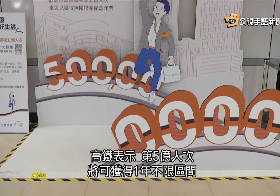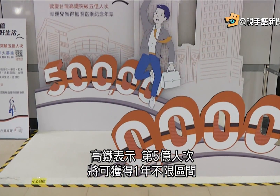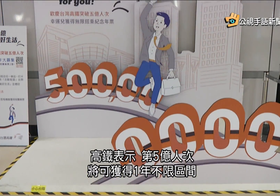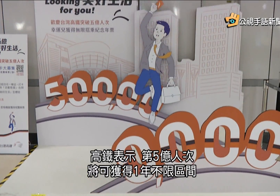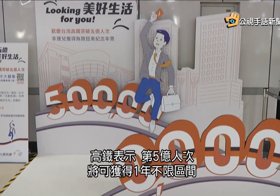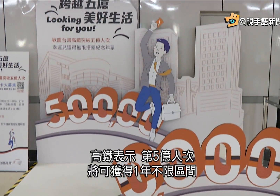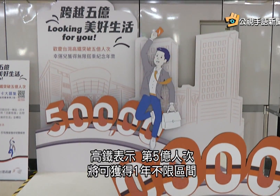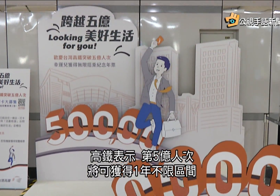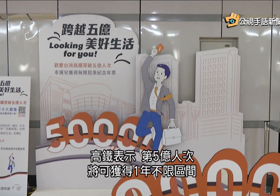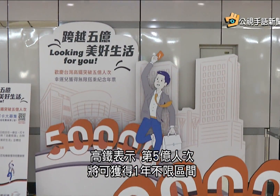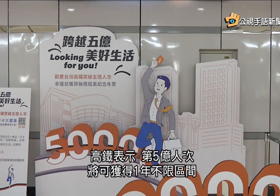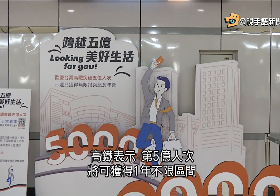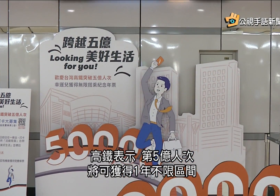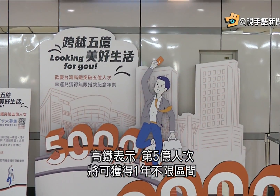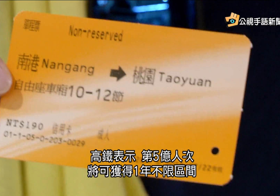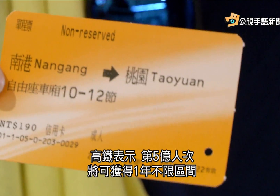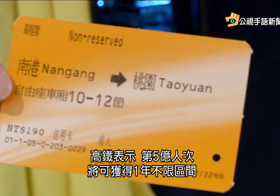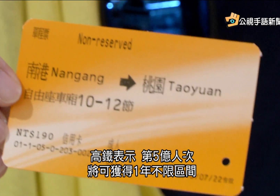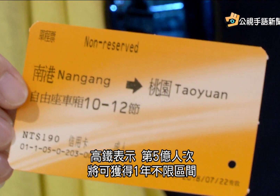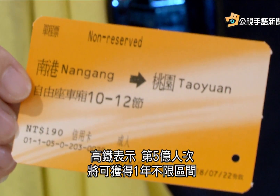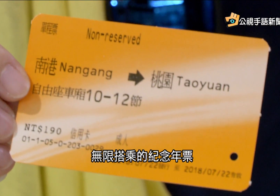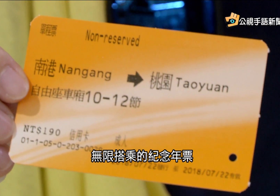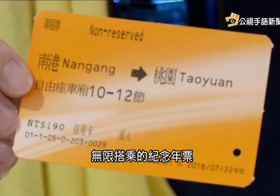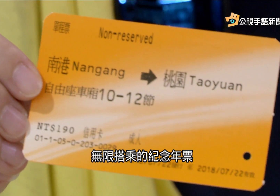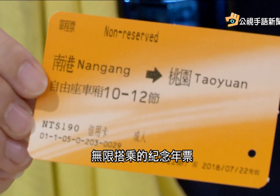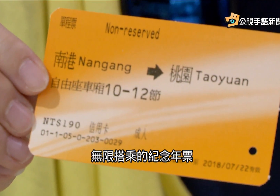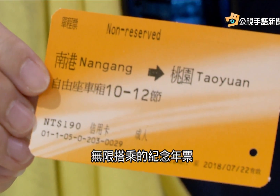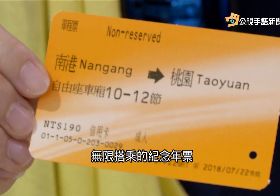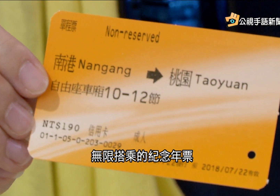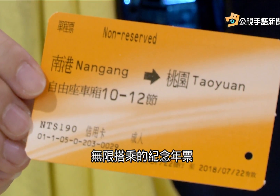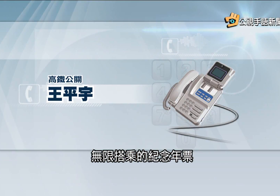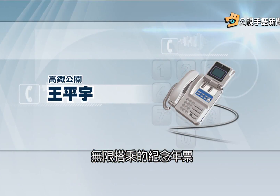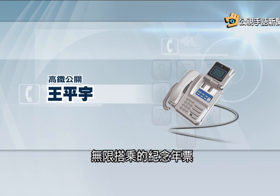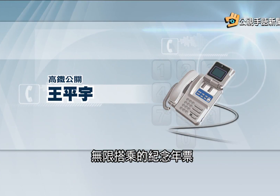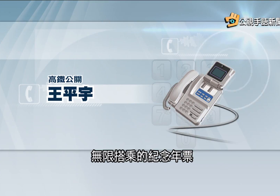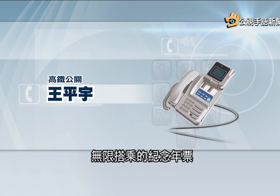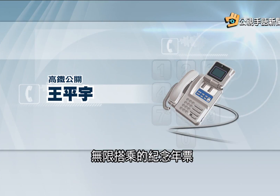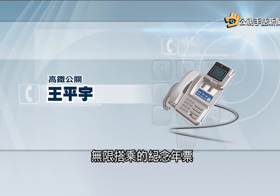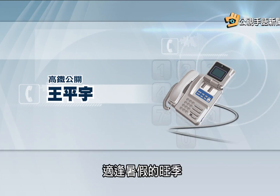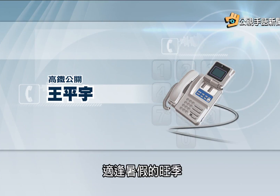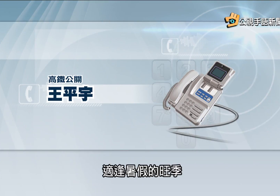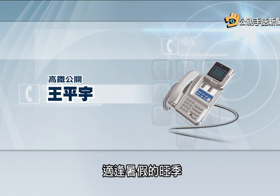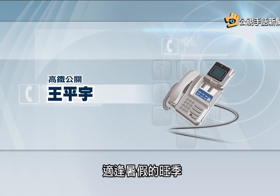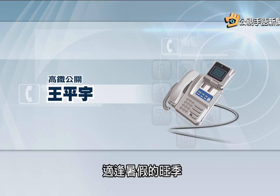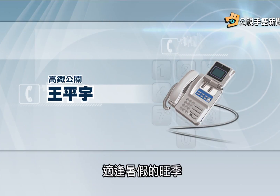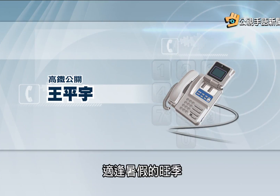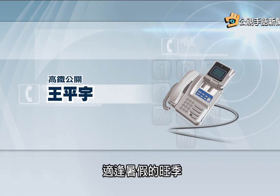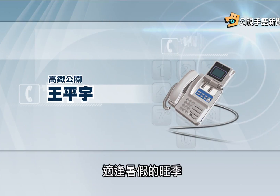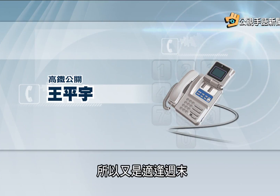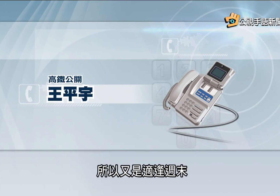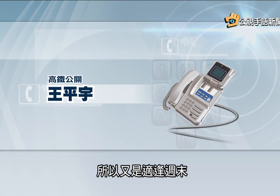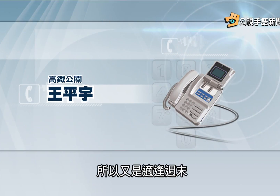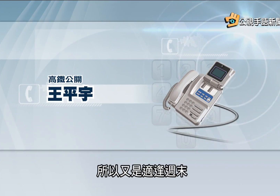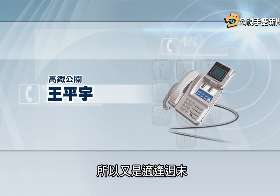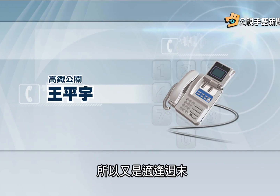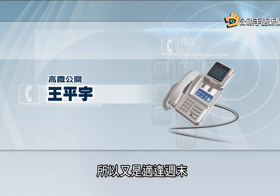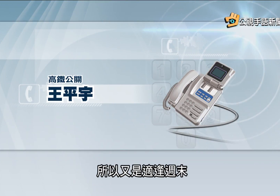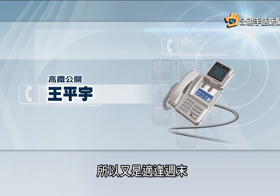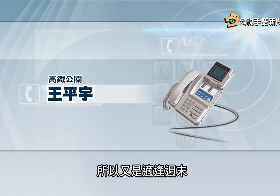获得1年不限区间无限搭乘的纪念年票。 是逢暑假的旺季，所以又是适逢周末，所以旅